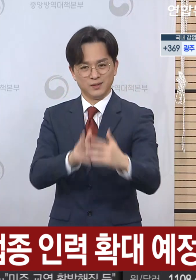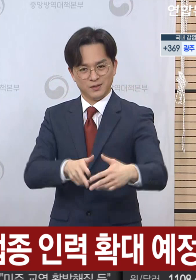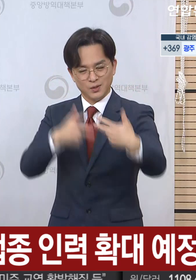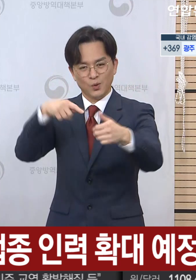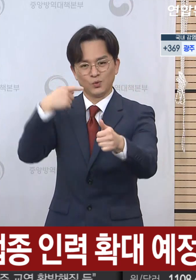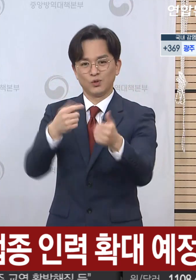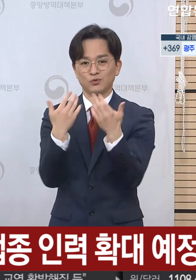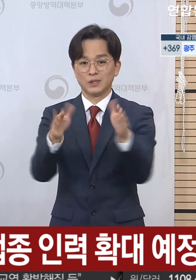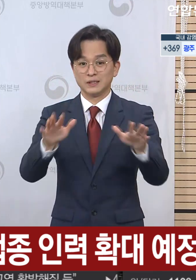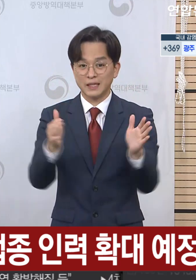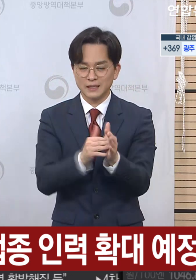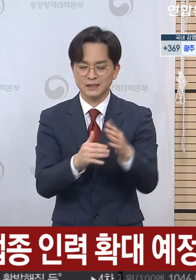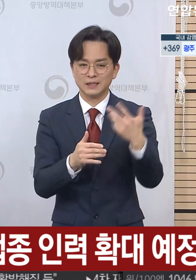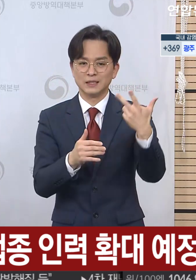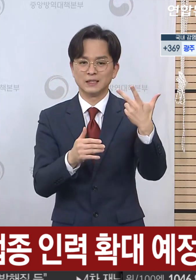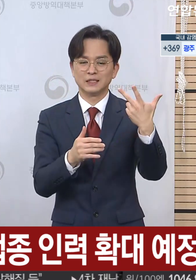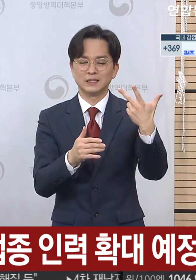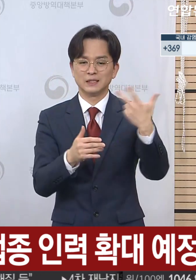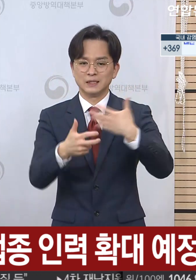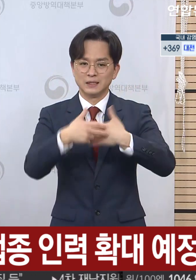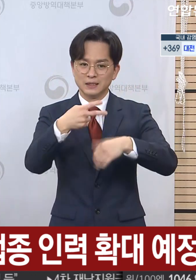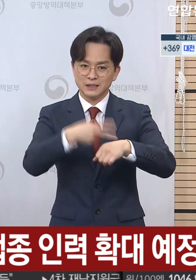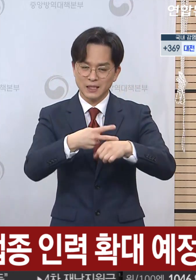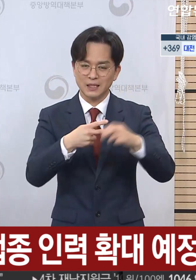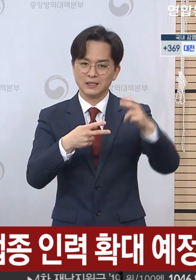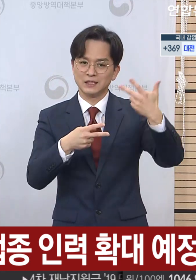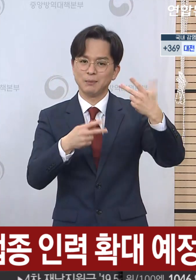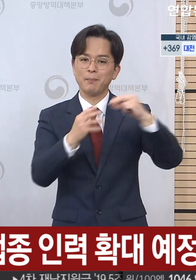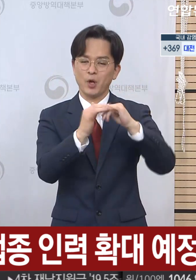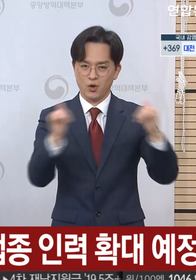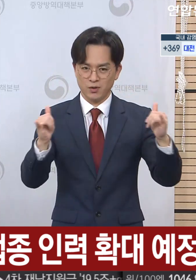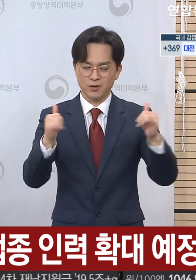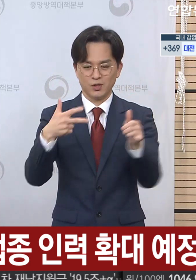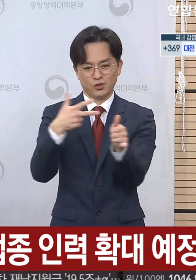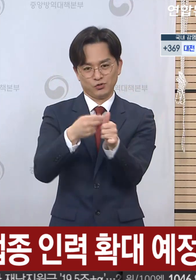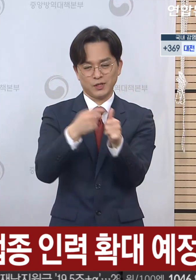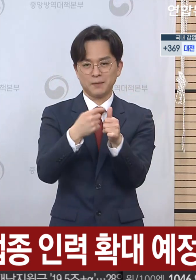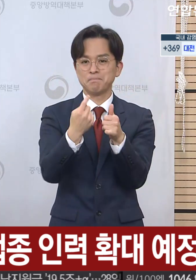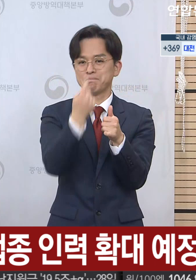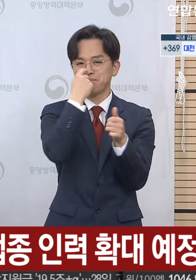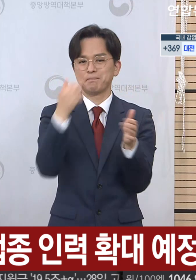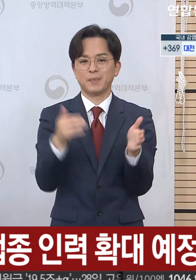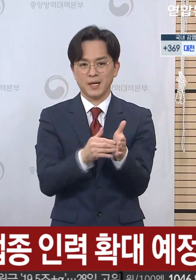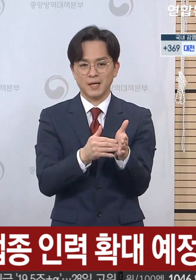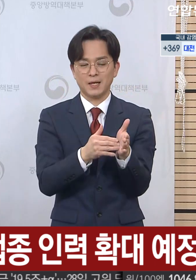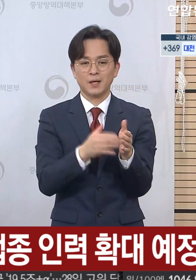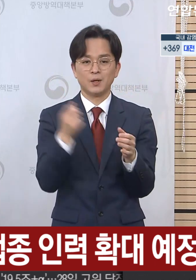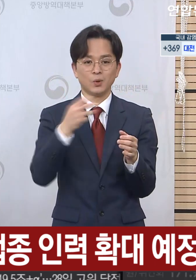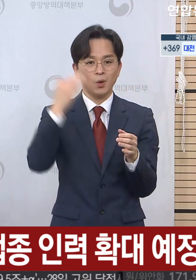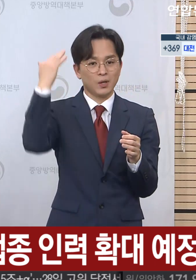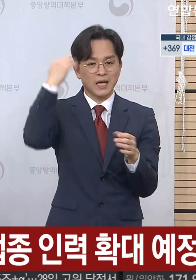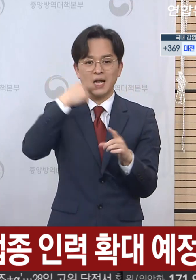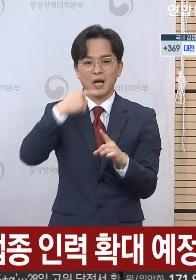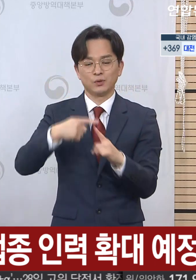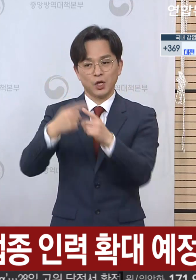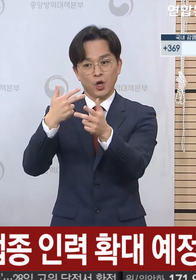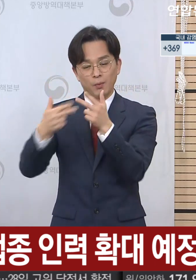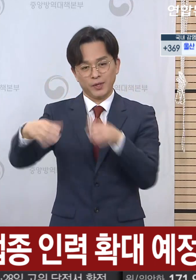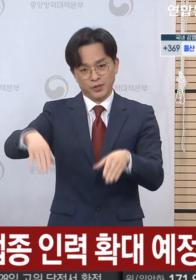현재 총 7만여 명의 의료인 등이 이수를 하였고 대한간호협회와 협력해서 임상교육도